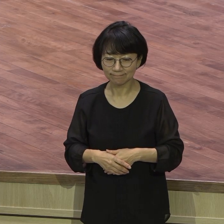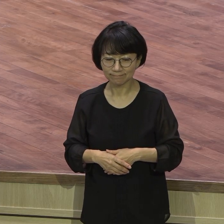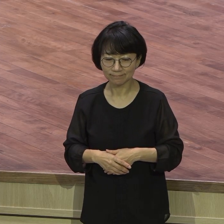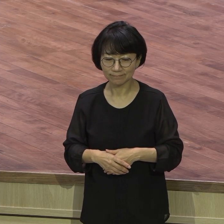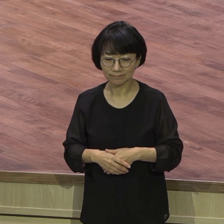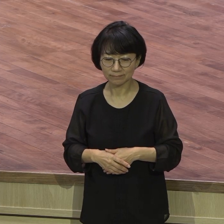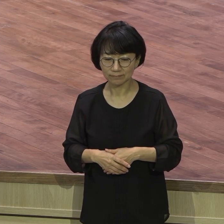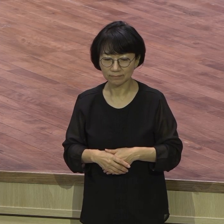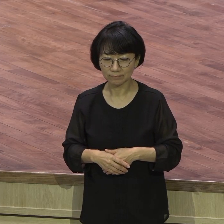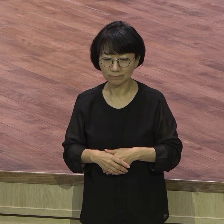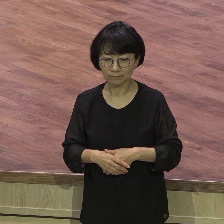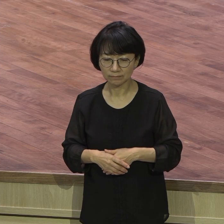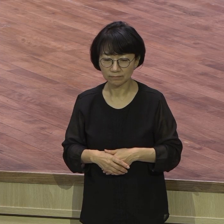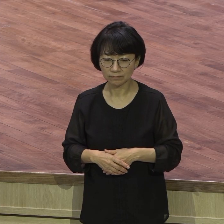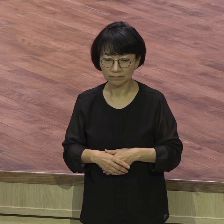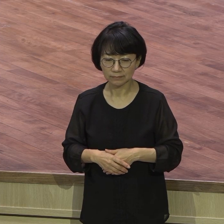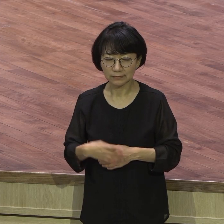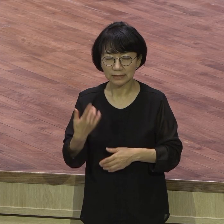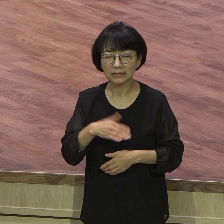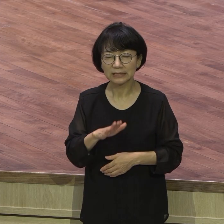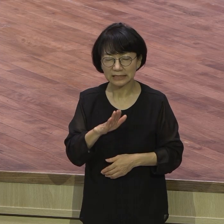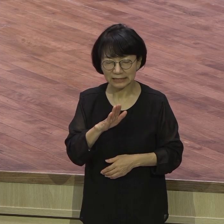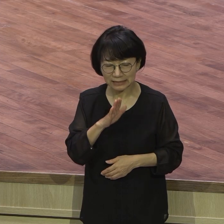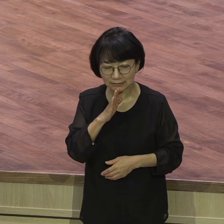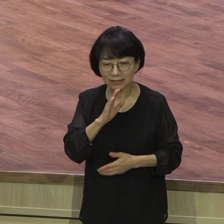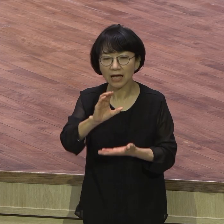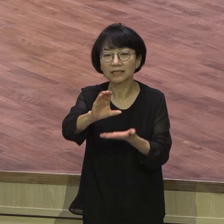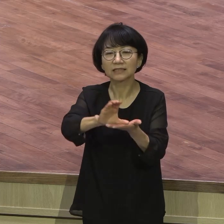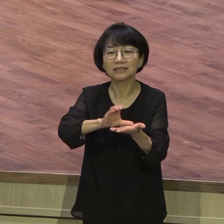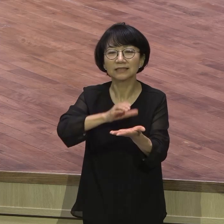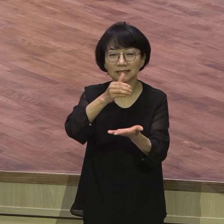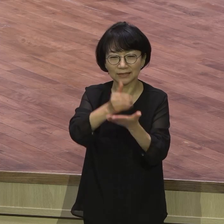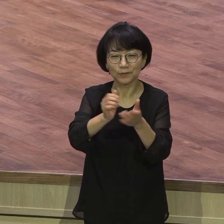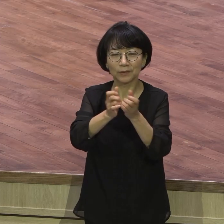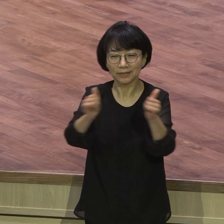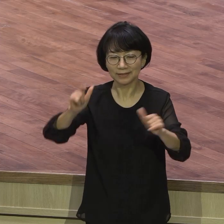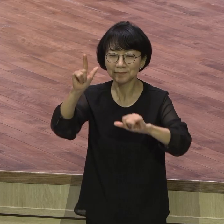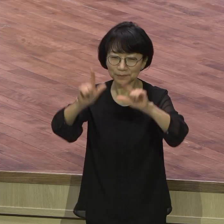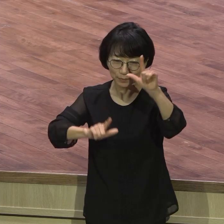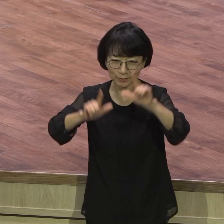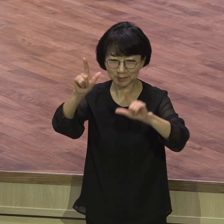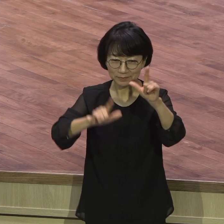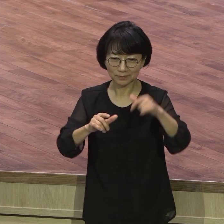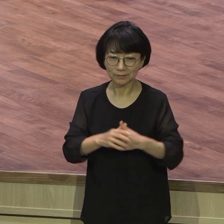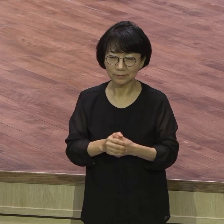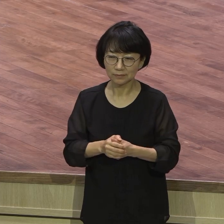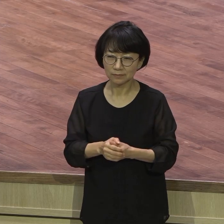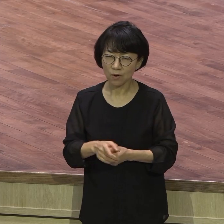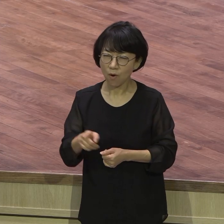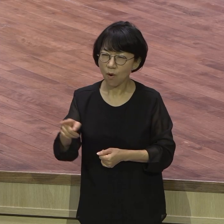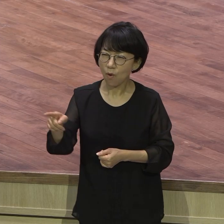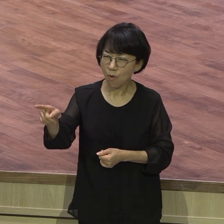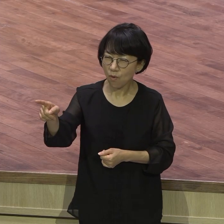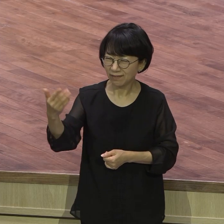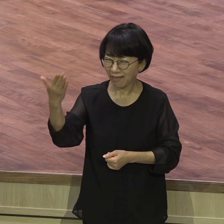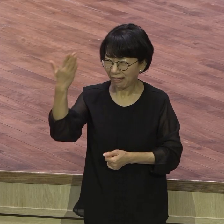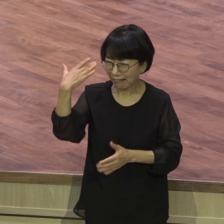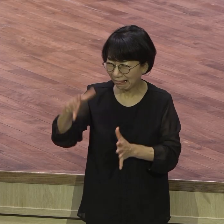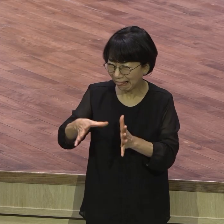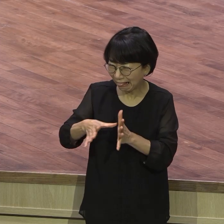이게요 진정한 그리스도인이에요 아, 저 사람 성기를 더럽더니 정말